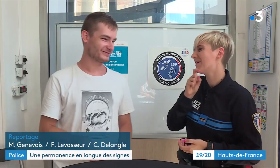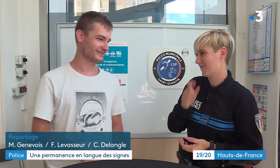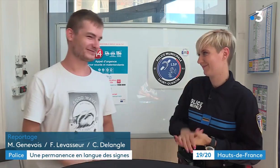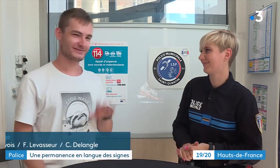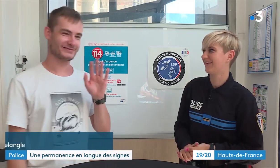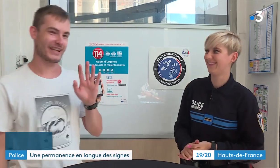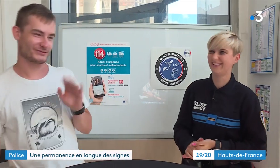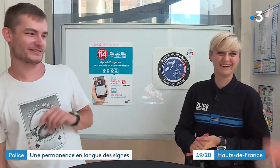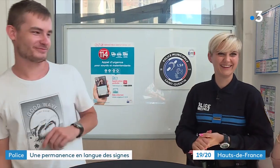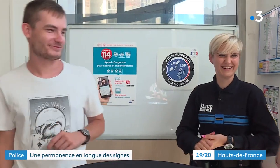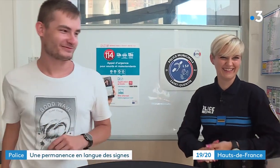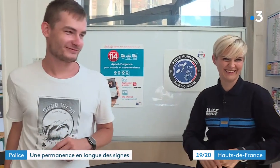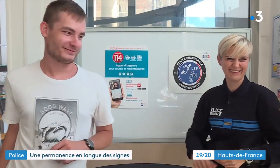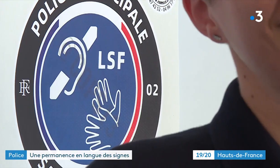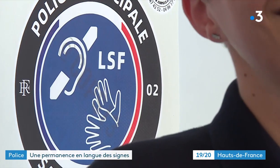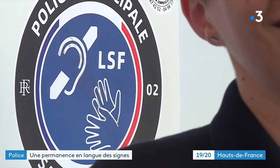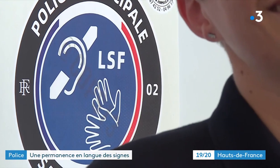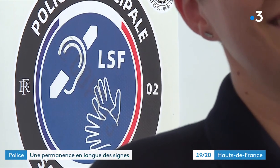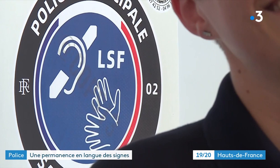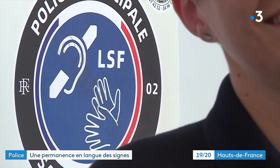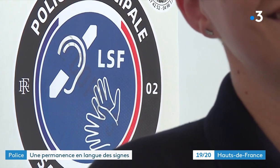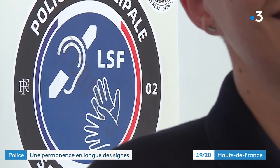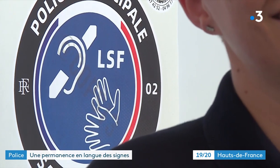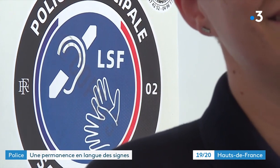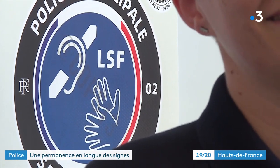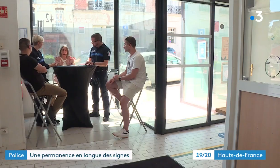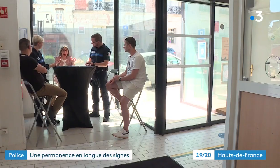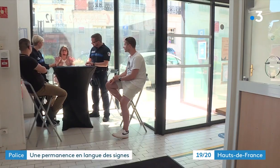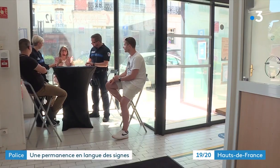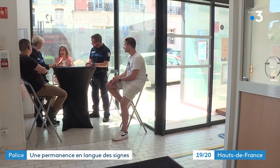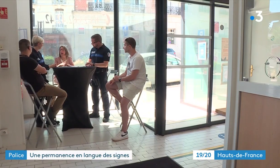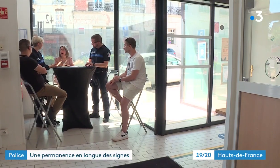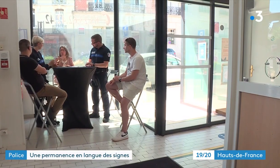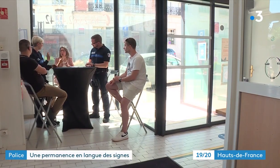droits fondamentaux reconnus de tous les citoyens ainsi que le plein exercice de sa citoyenneté.